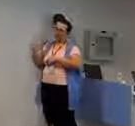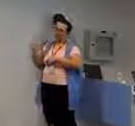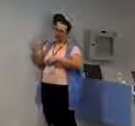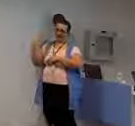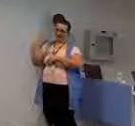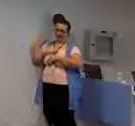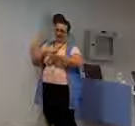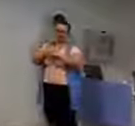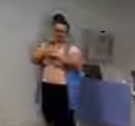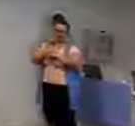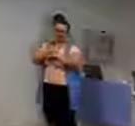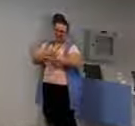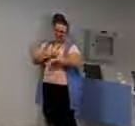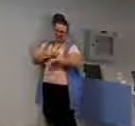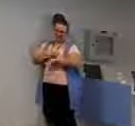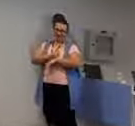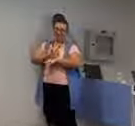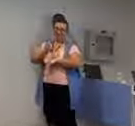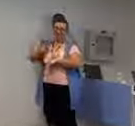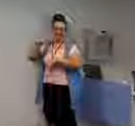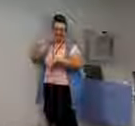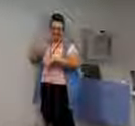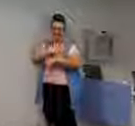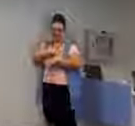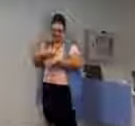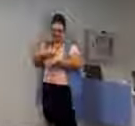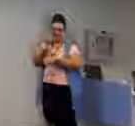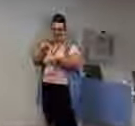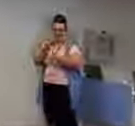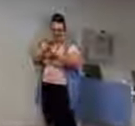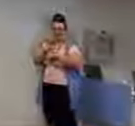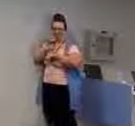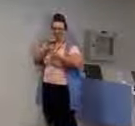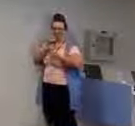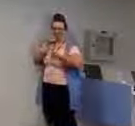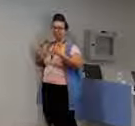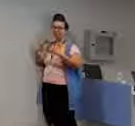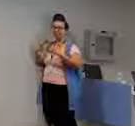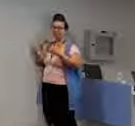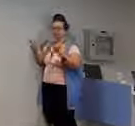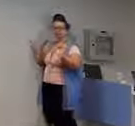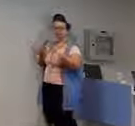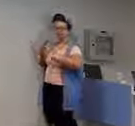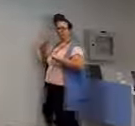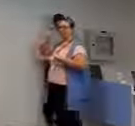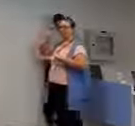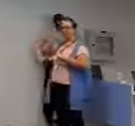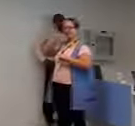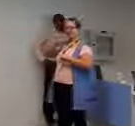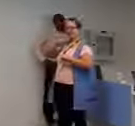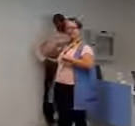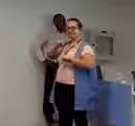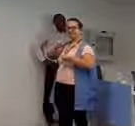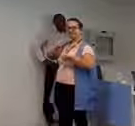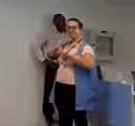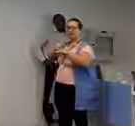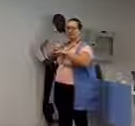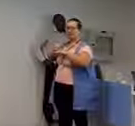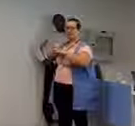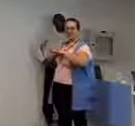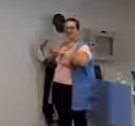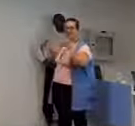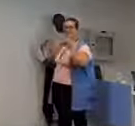minha vida profissional. Foi a partir do curso que eu fiz no Senai que eu me capacitei a desenvolver